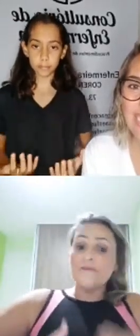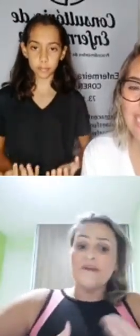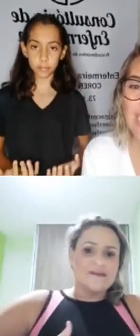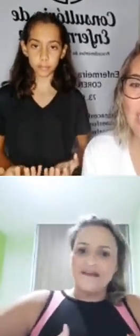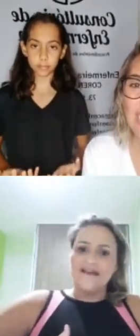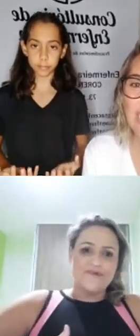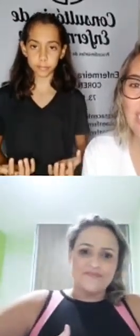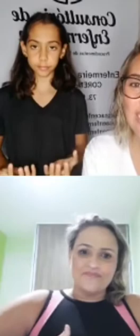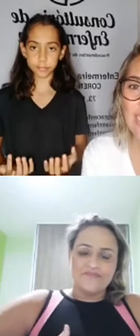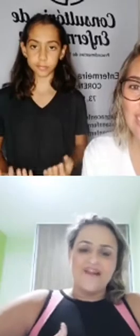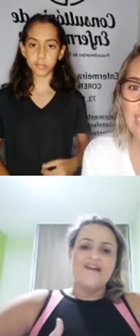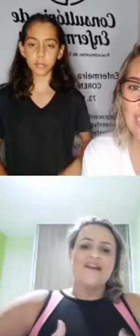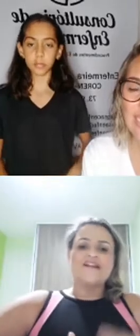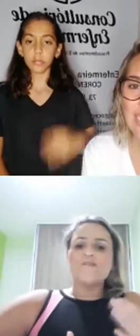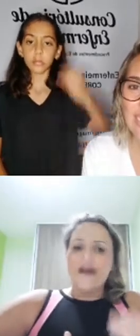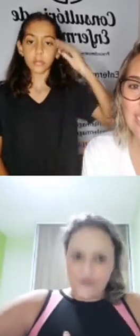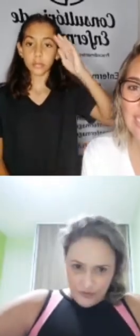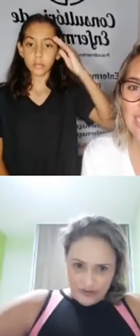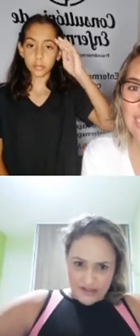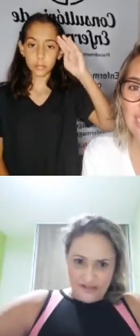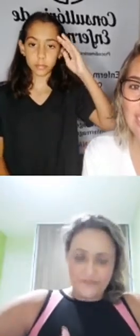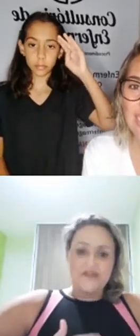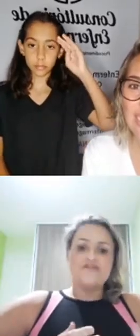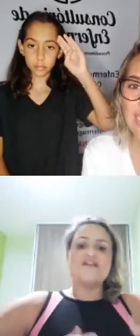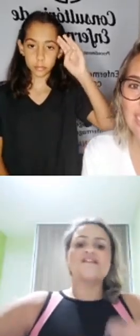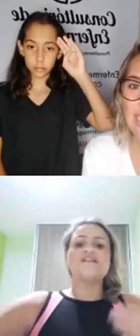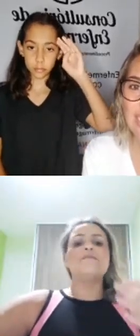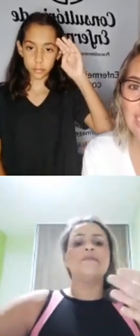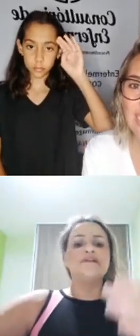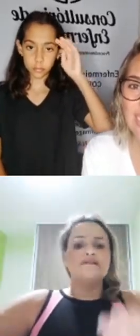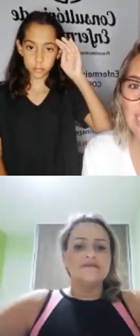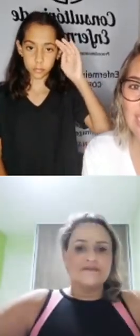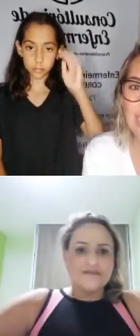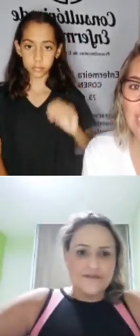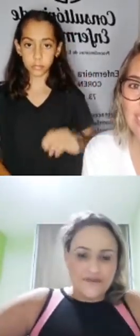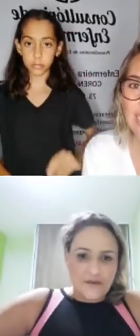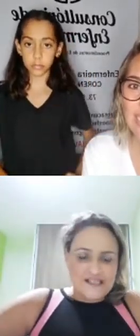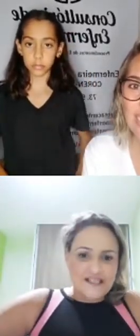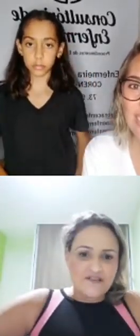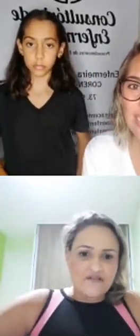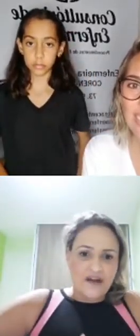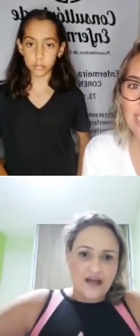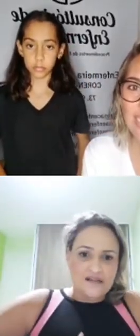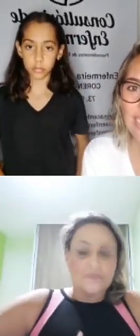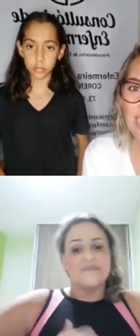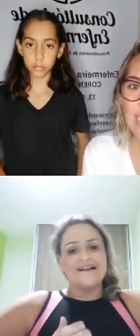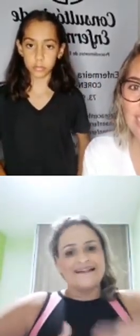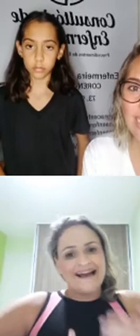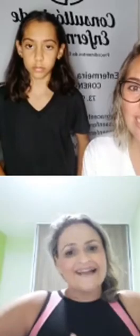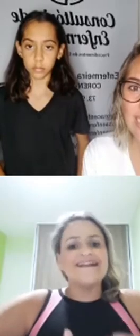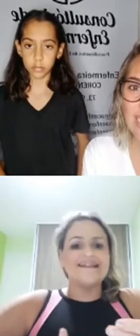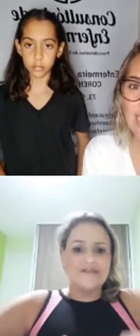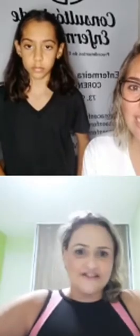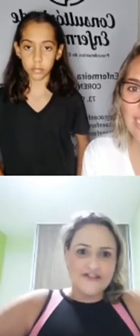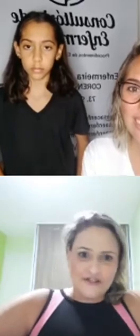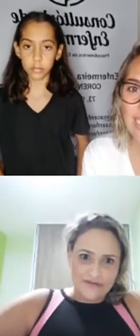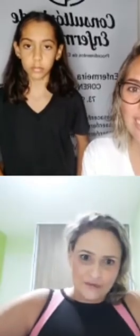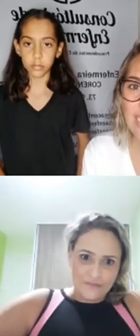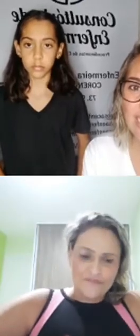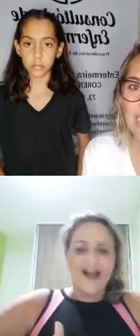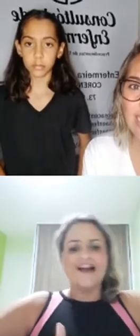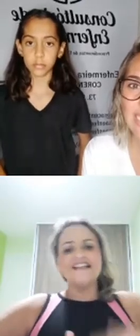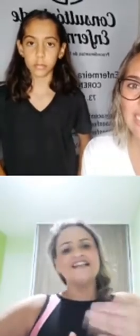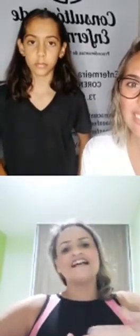Vocês perceberam que as perguntas vêm sempre com a seguinte frase: nada é